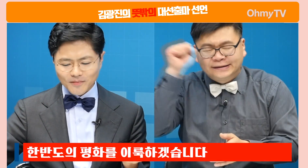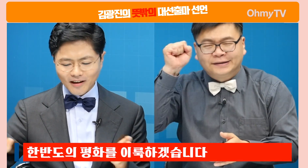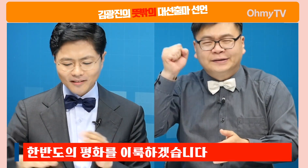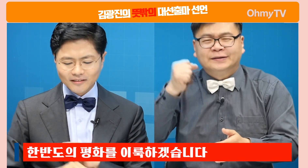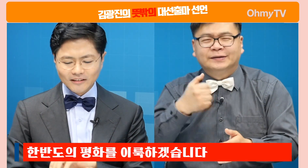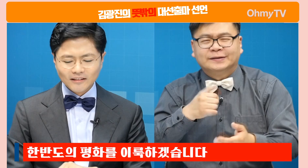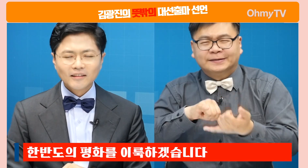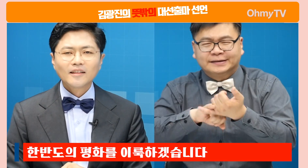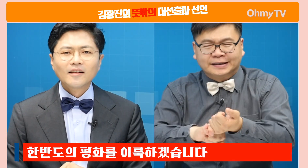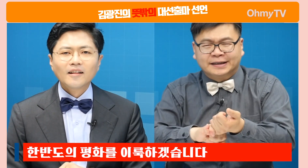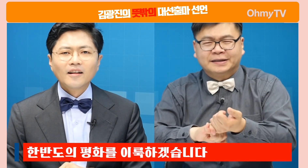하겠습니다.